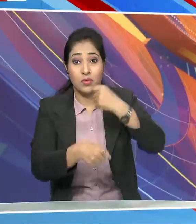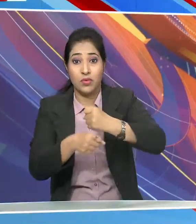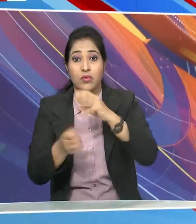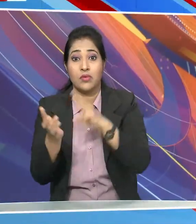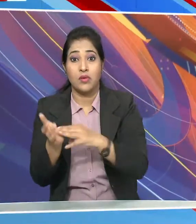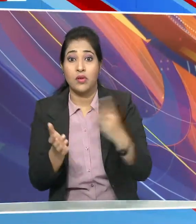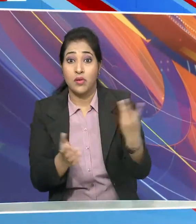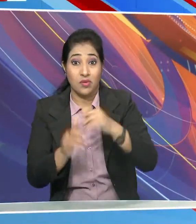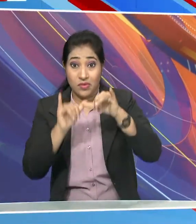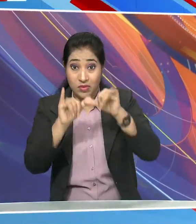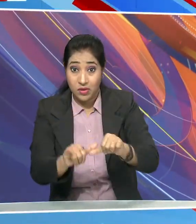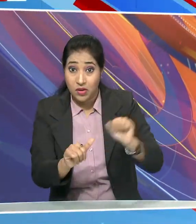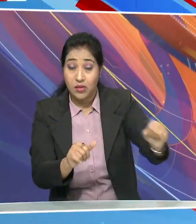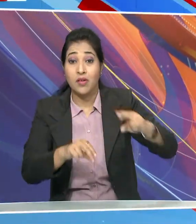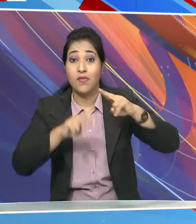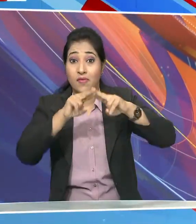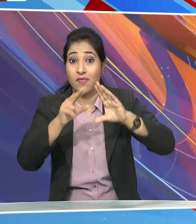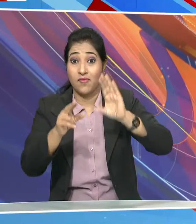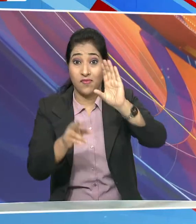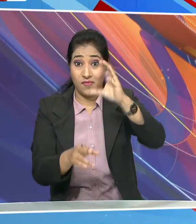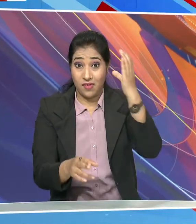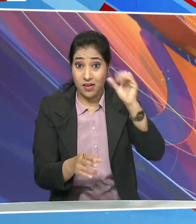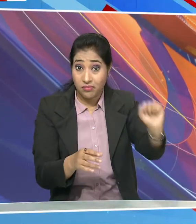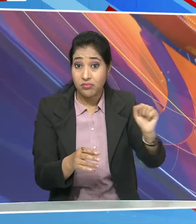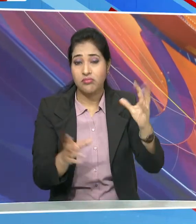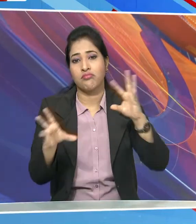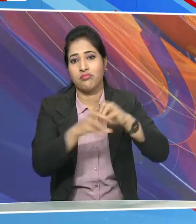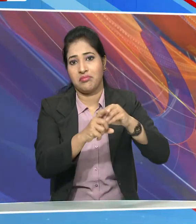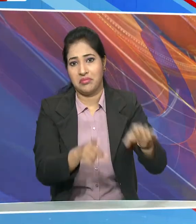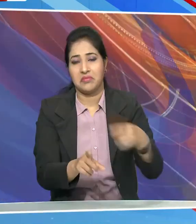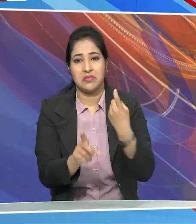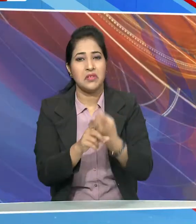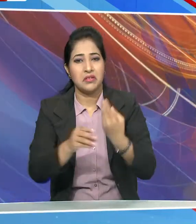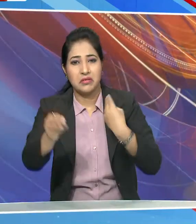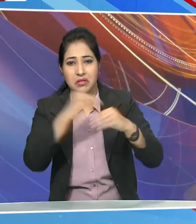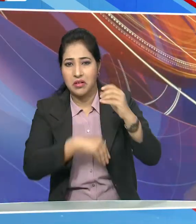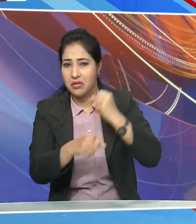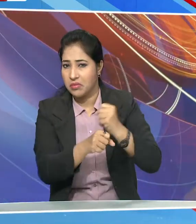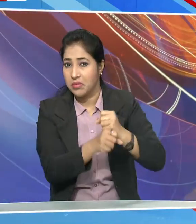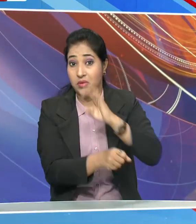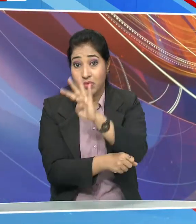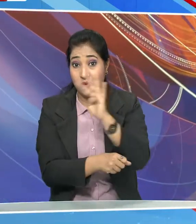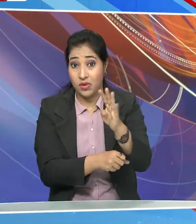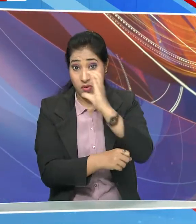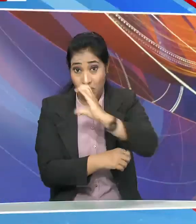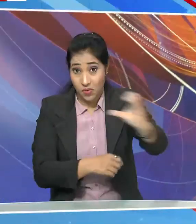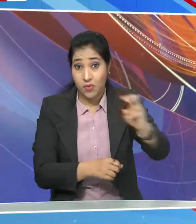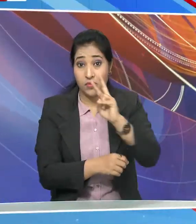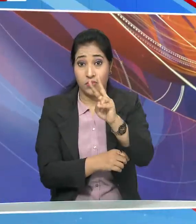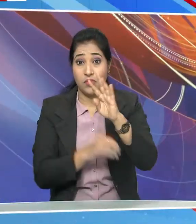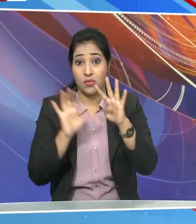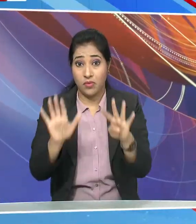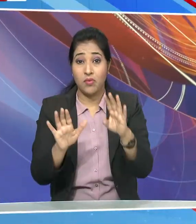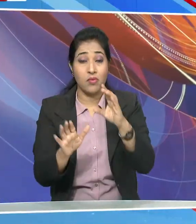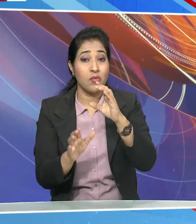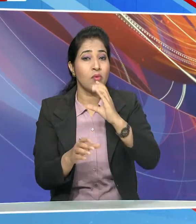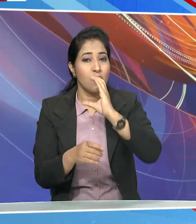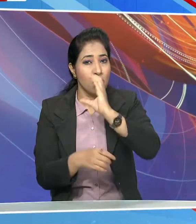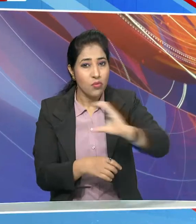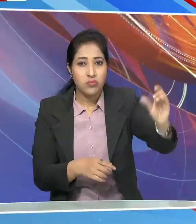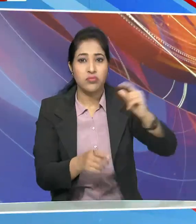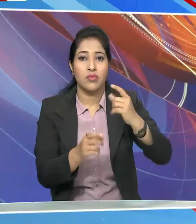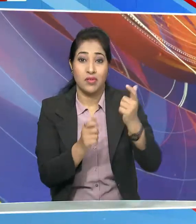मल्होत्रा की जमीन और फ्लैट शामिल हैं इस कुर्की में 44 करोड़ 29 लाख रुपए का कैश और चल संपत्ति है